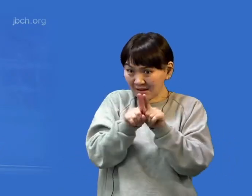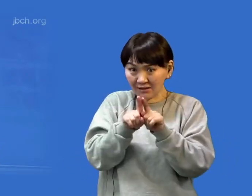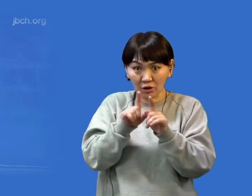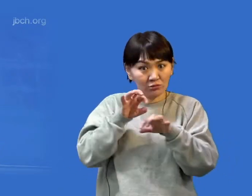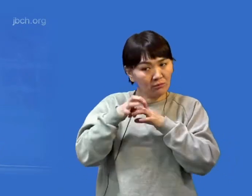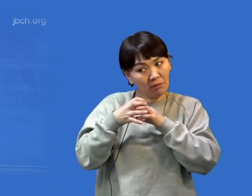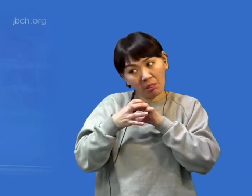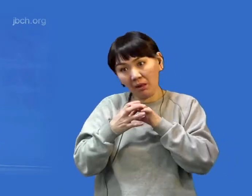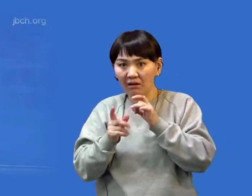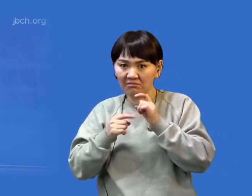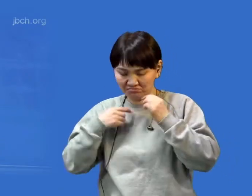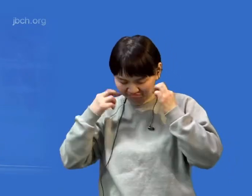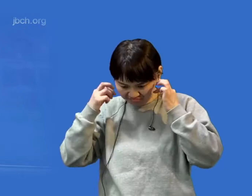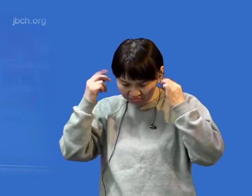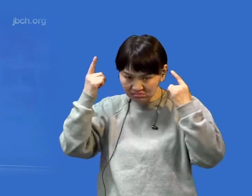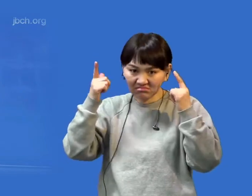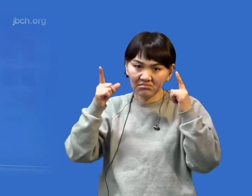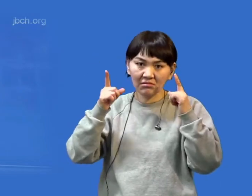гэсэн.